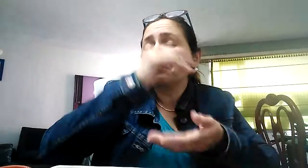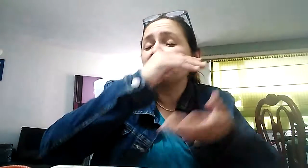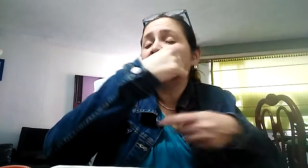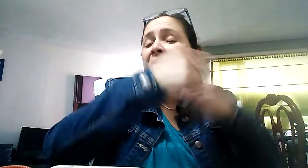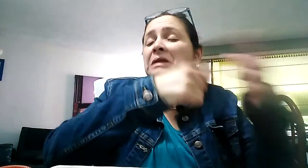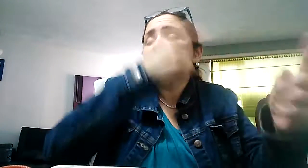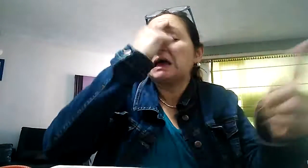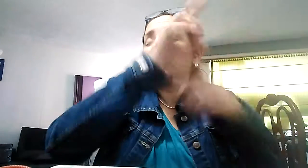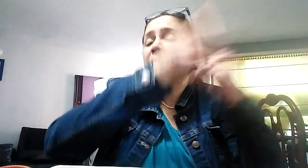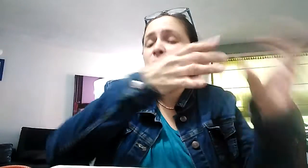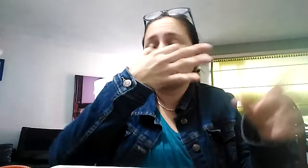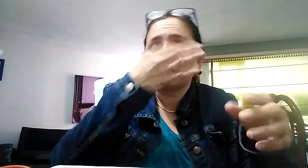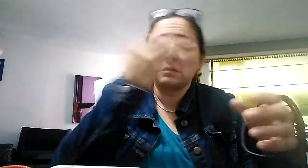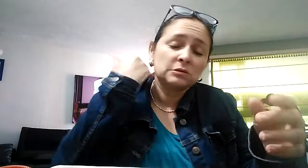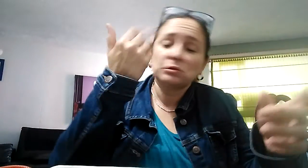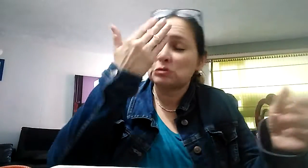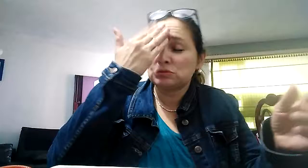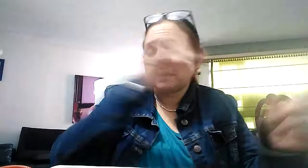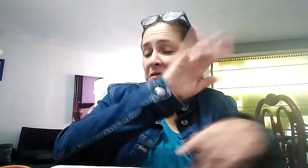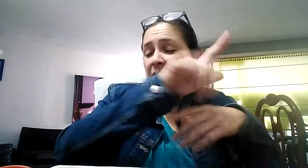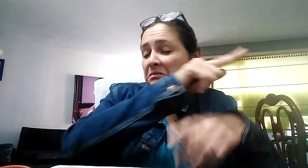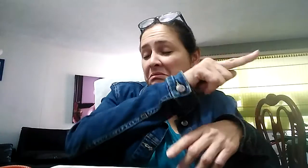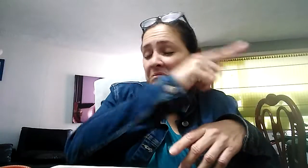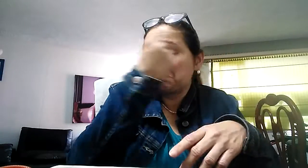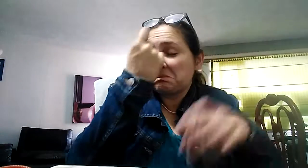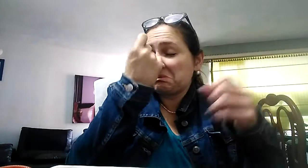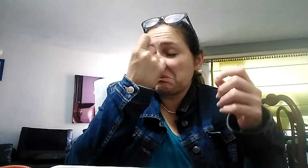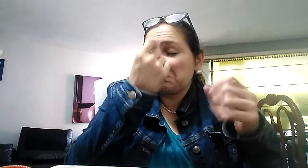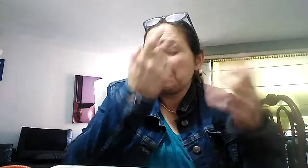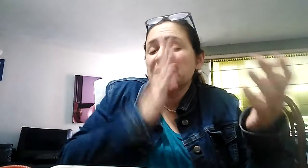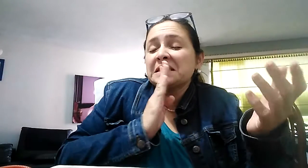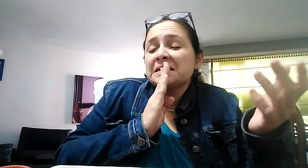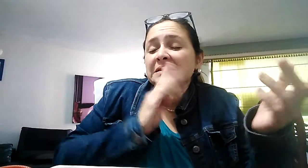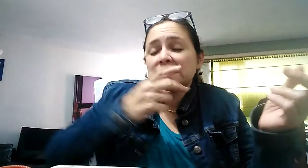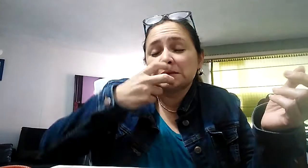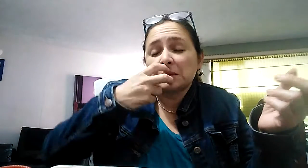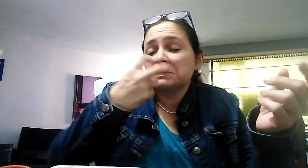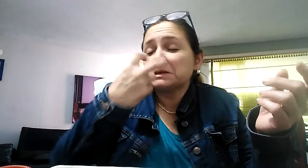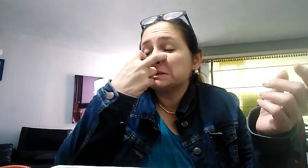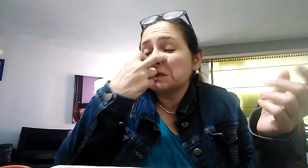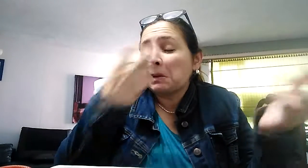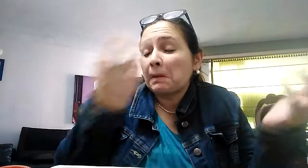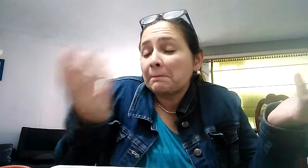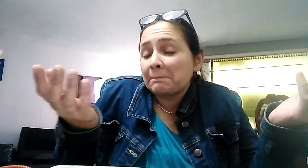En la mañana sonarás como un hombre nuevo si logras sobrevivir.